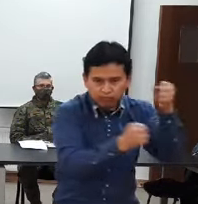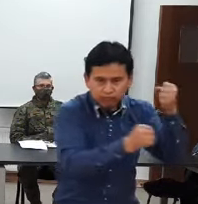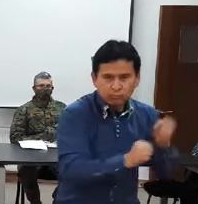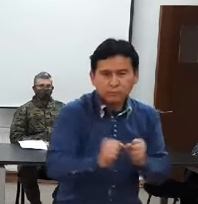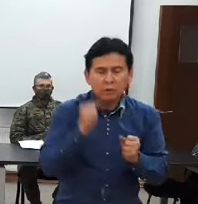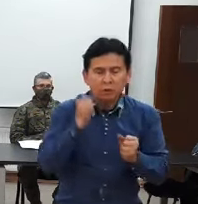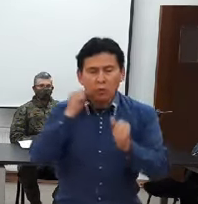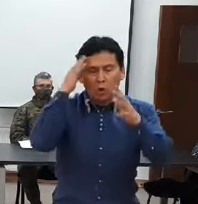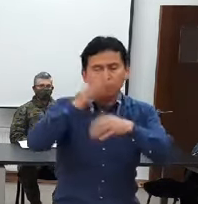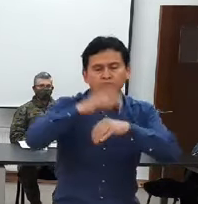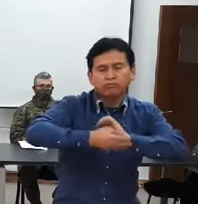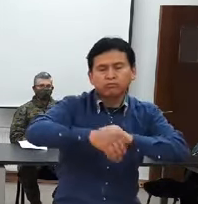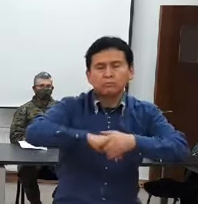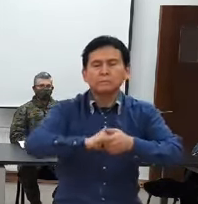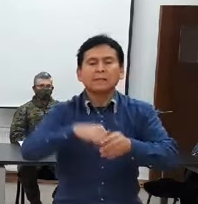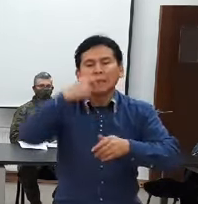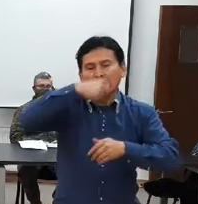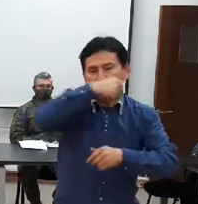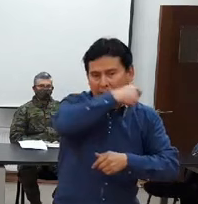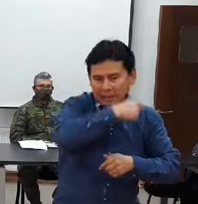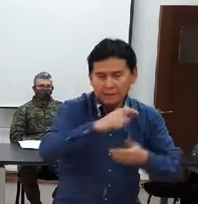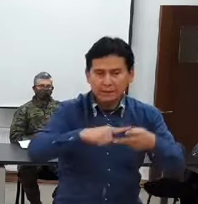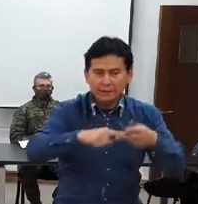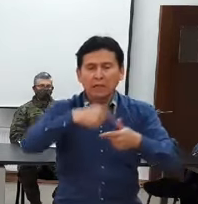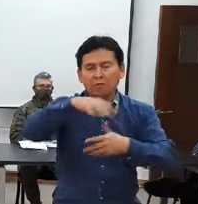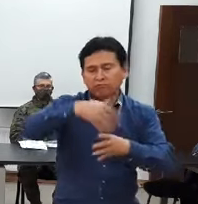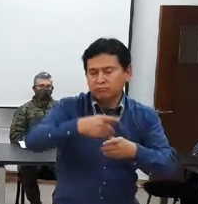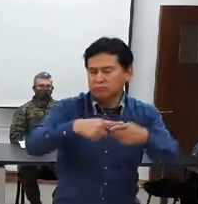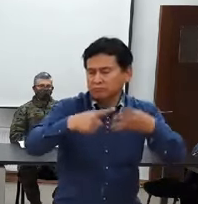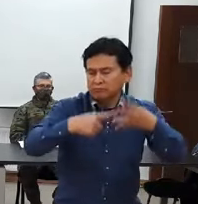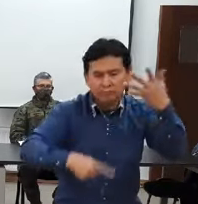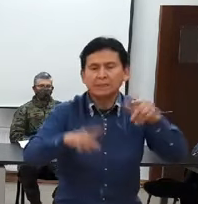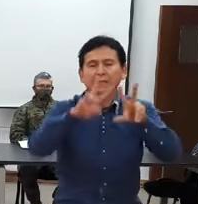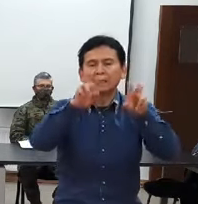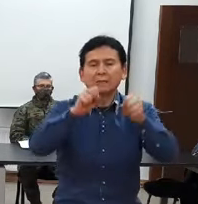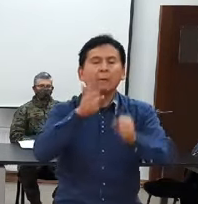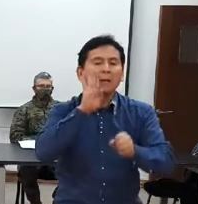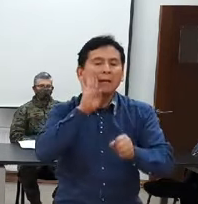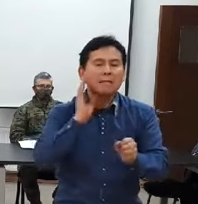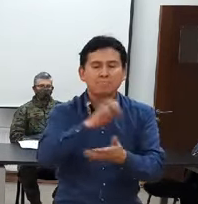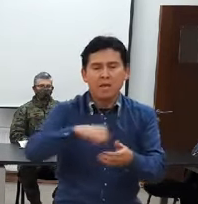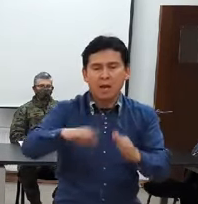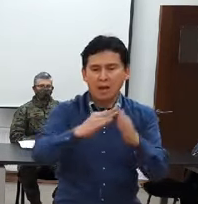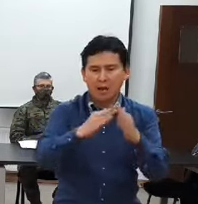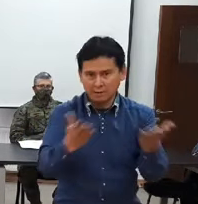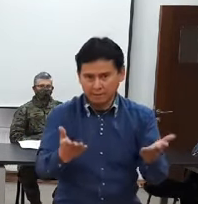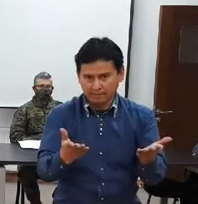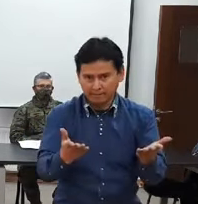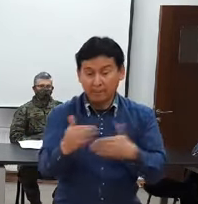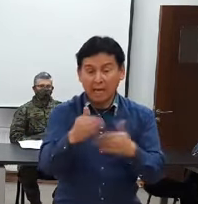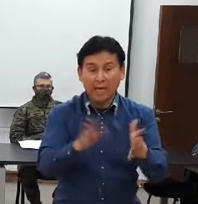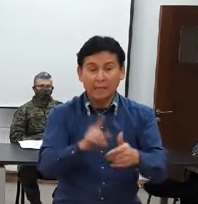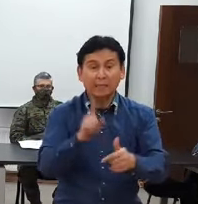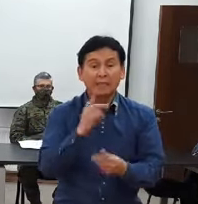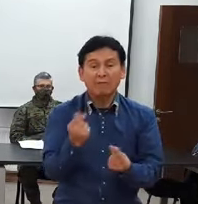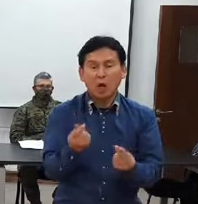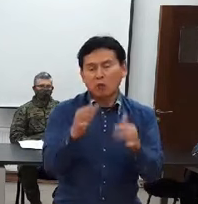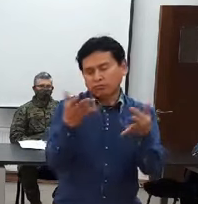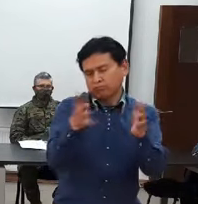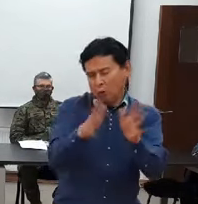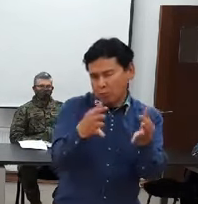como son champú, jabón, pasta dental, lavalosas, bolsas de aseo, detergente, entre otros. Estas canastas tienen un valor